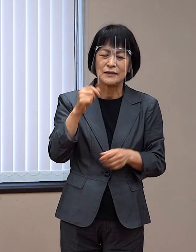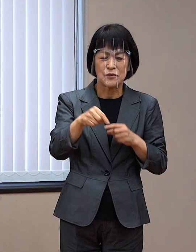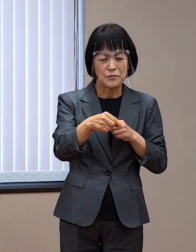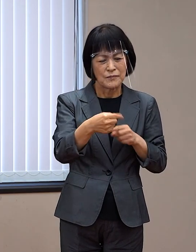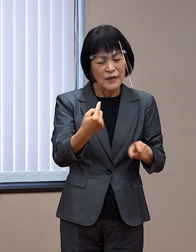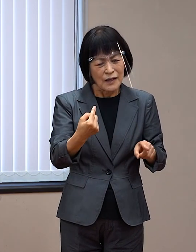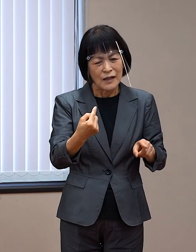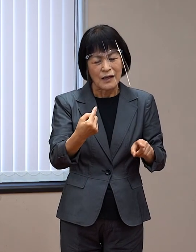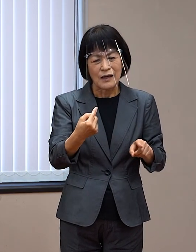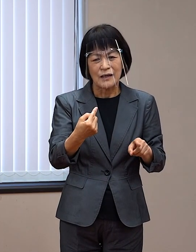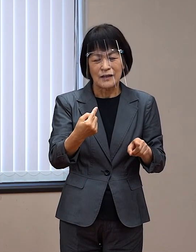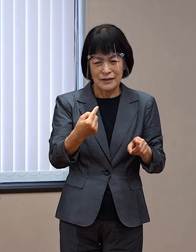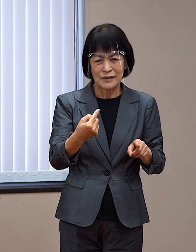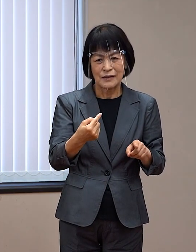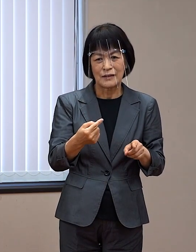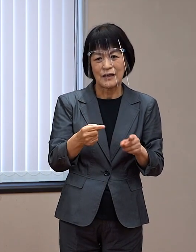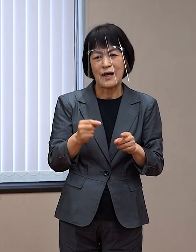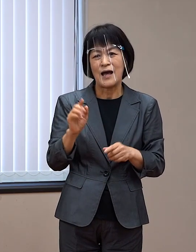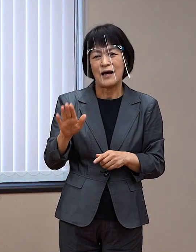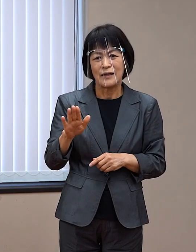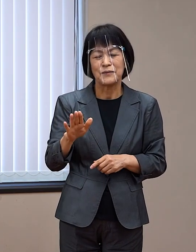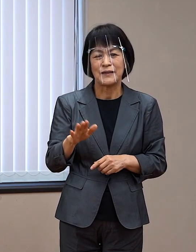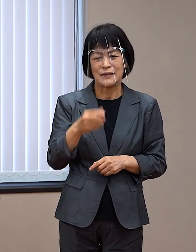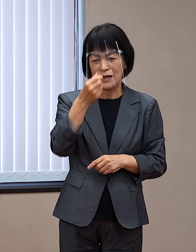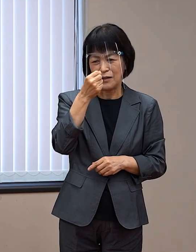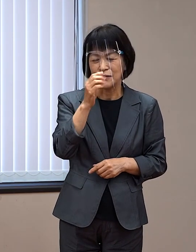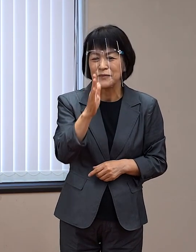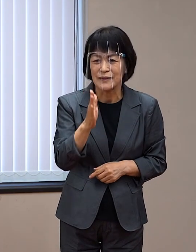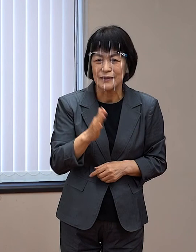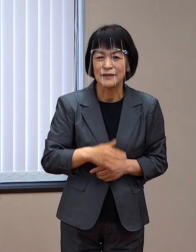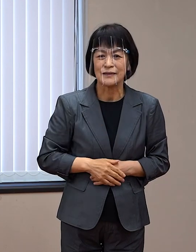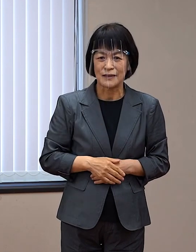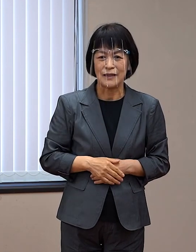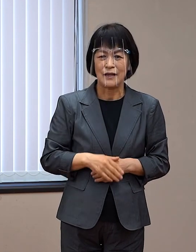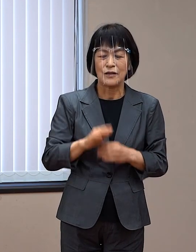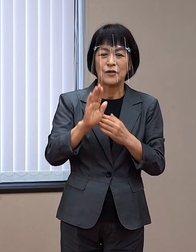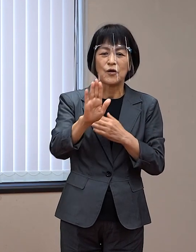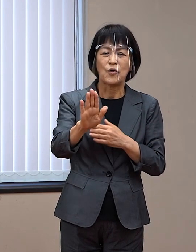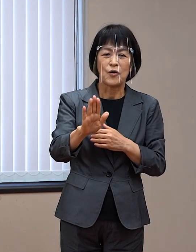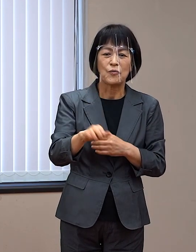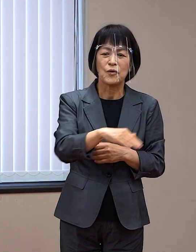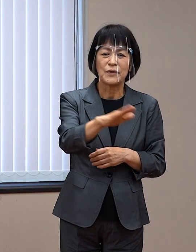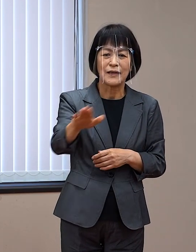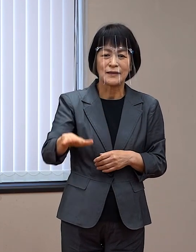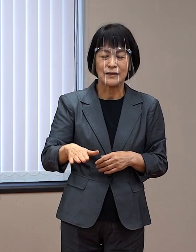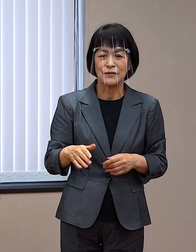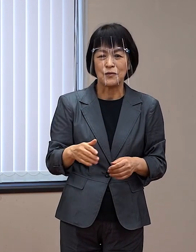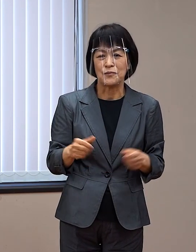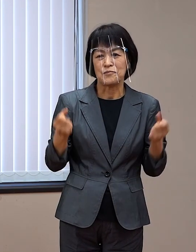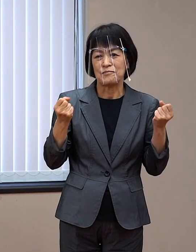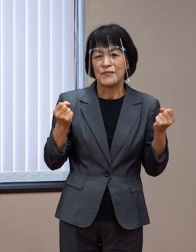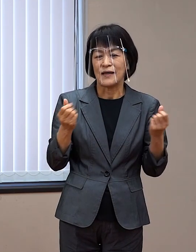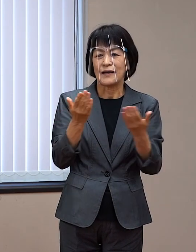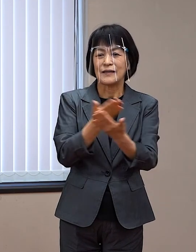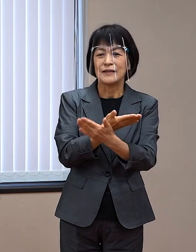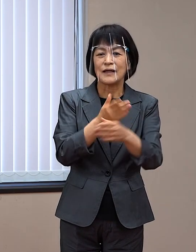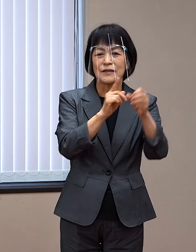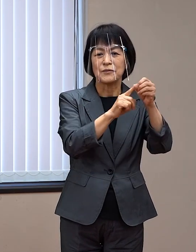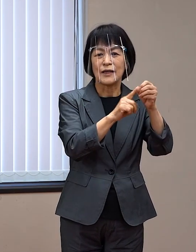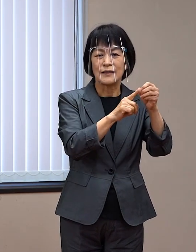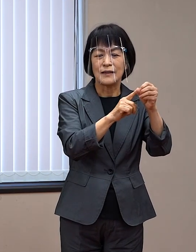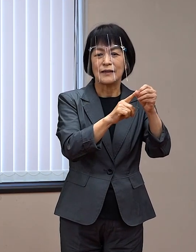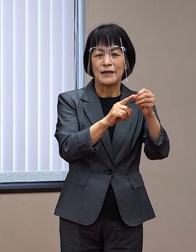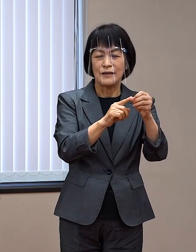てはお詫びを申し上げます。今後も商店街の活性化に向けて関係者の皆様